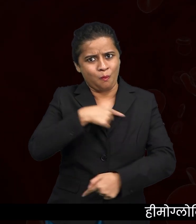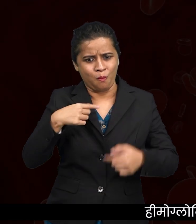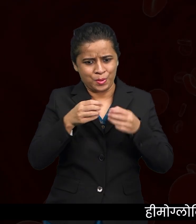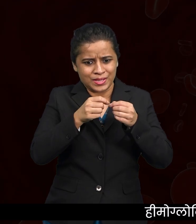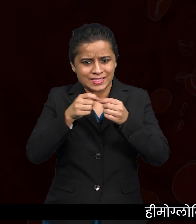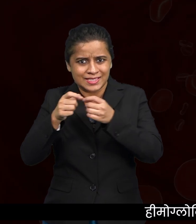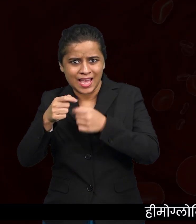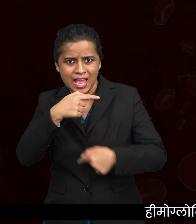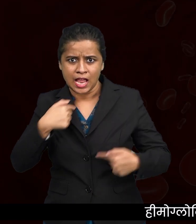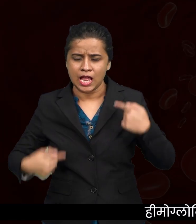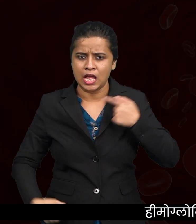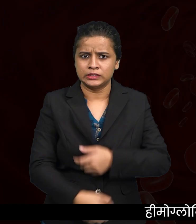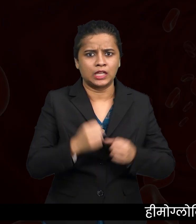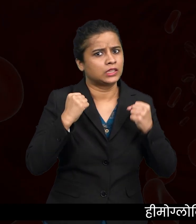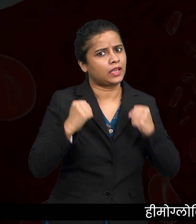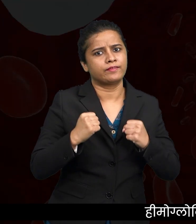है।